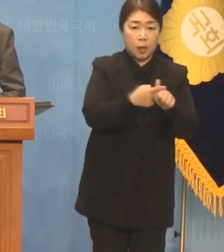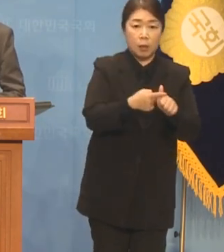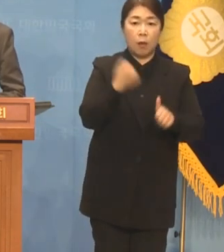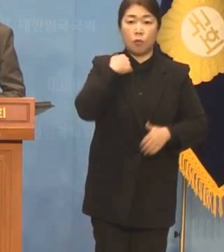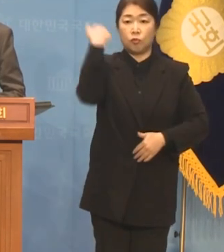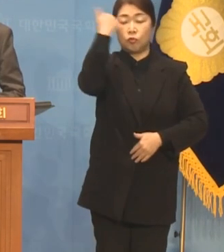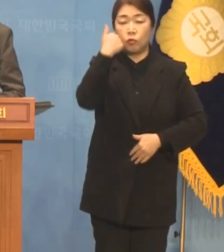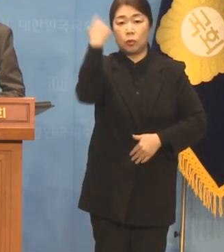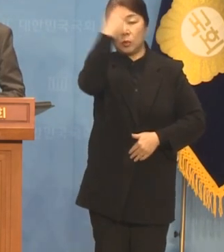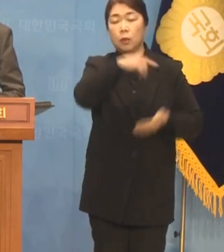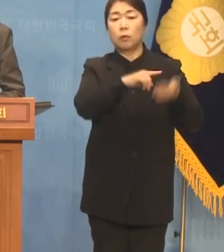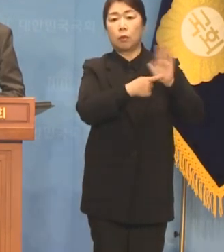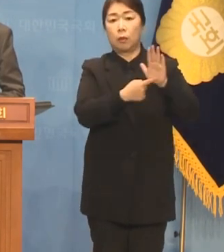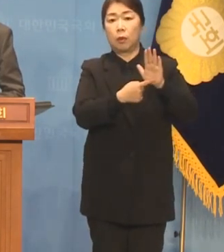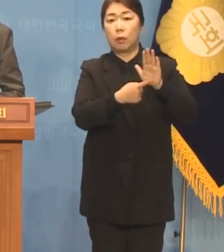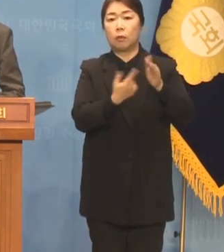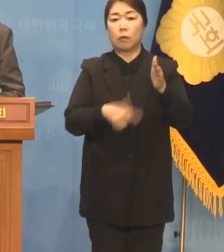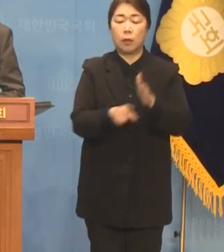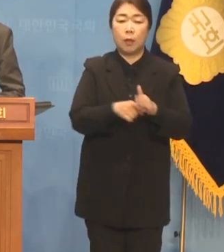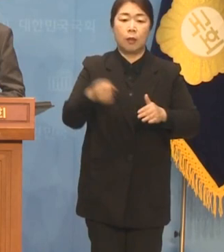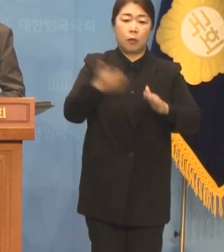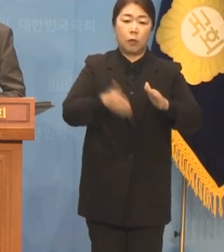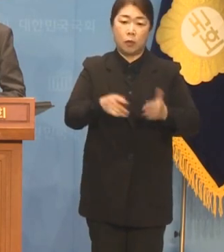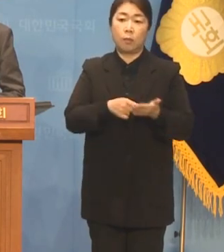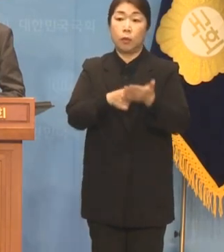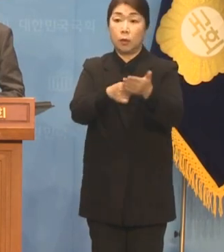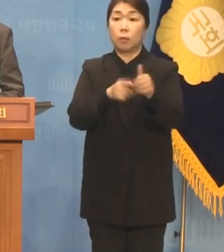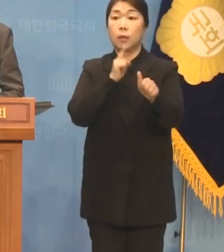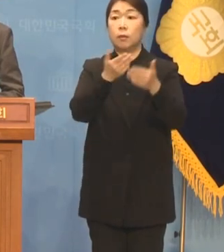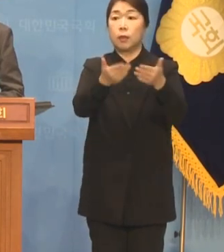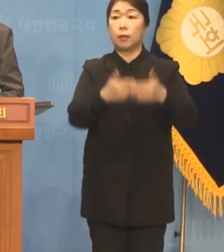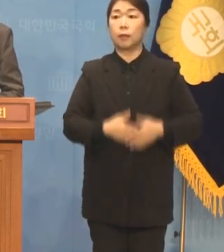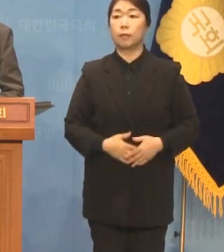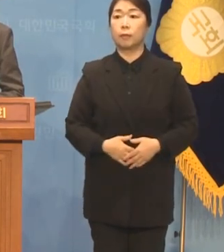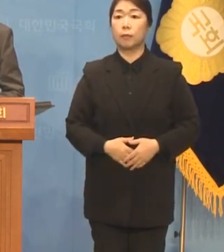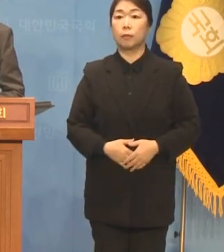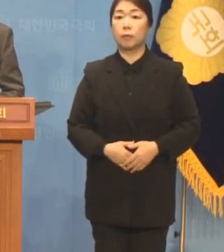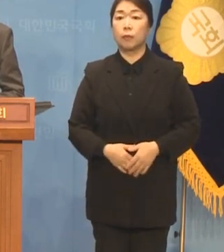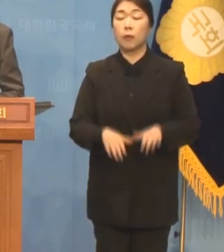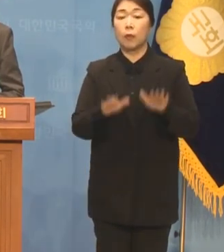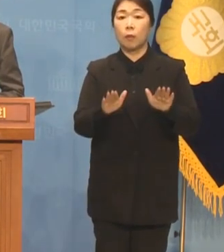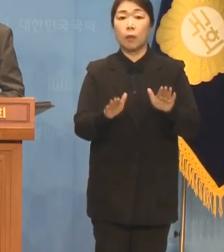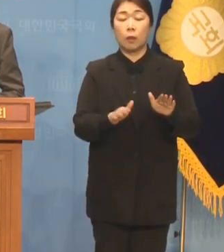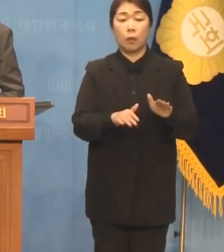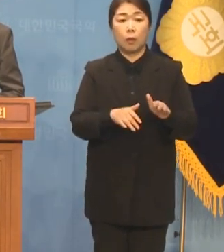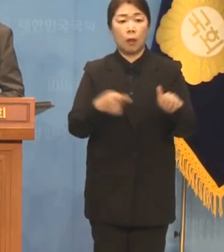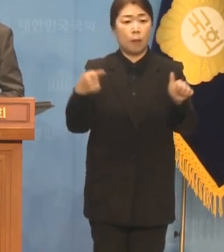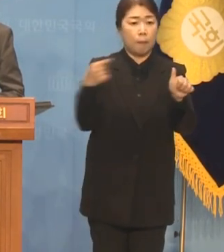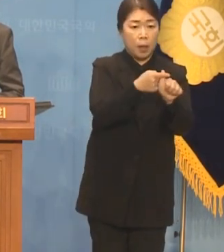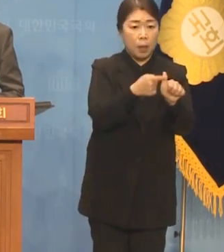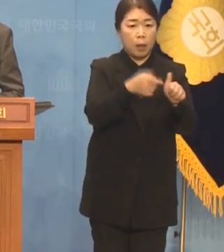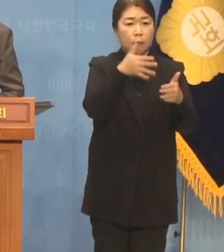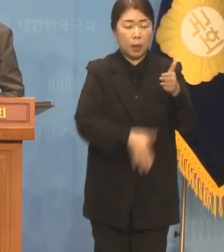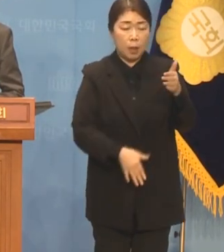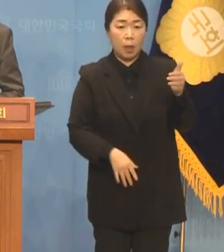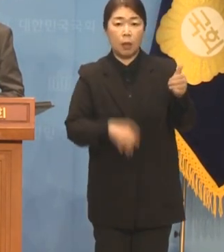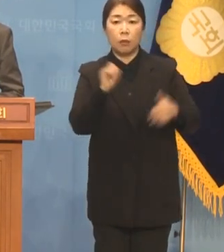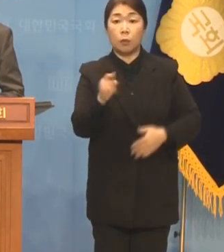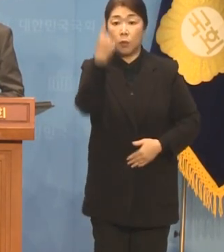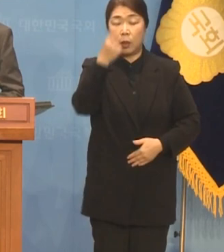신상공개위원회의 재심의를 공식적으로 요청드립니다. 이번에 범행 동기와 이